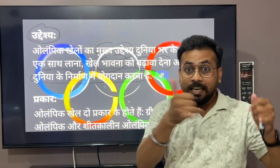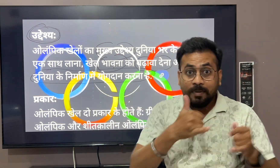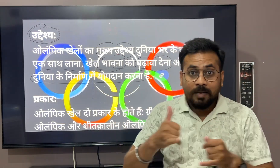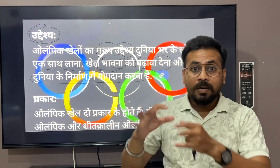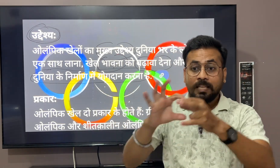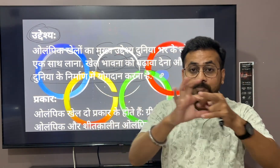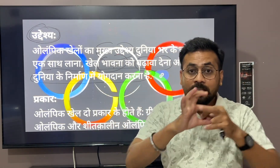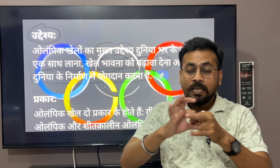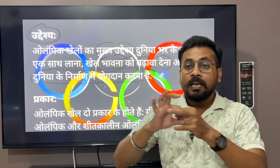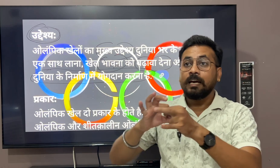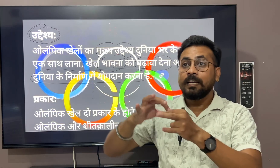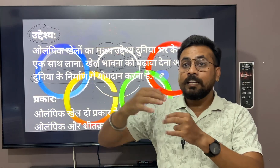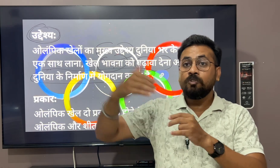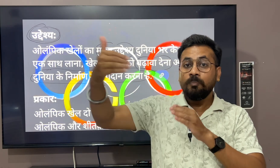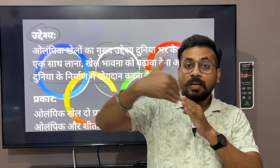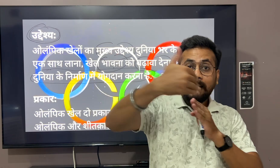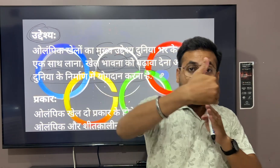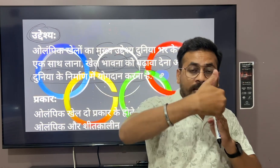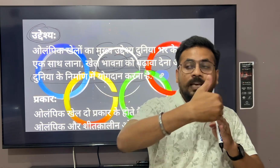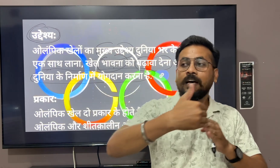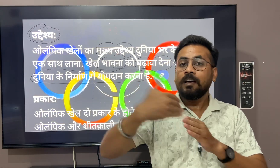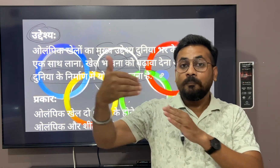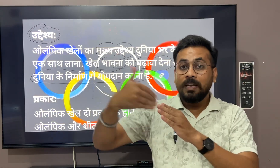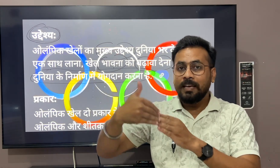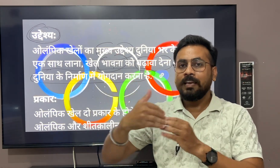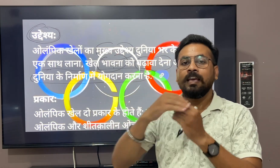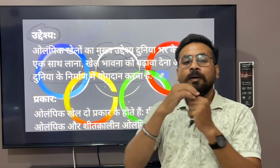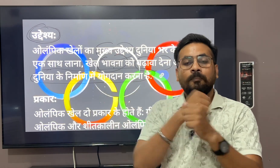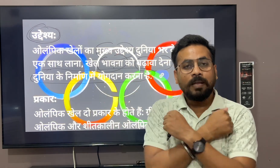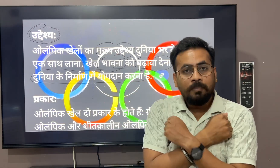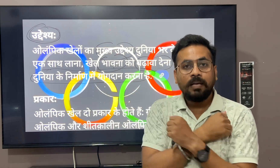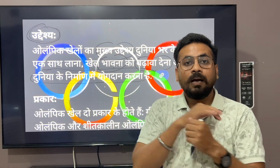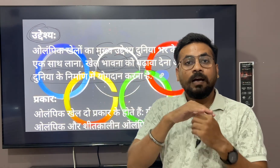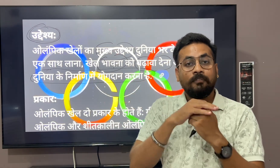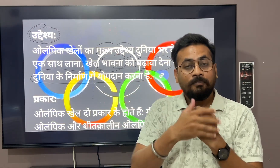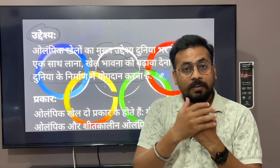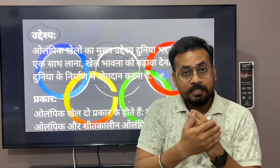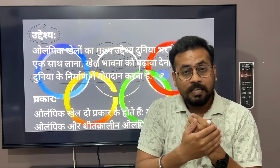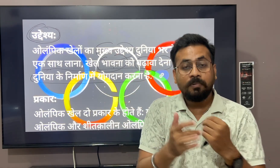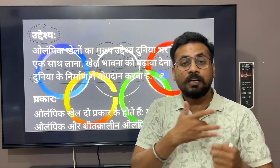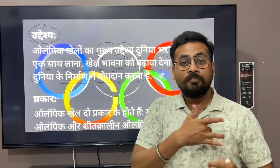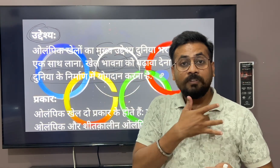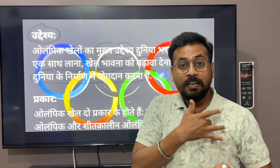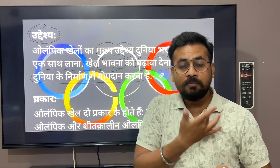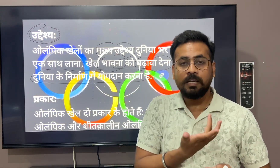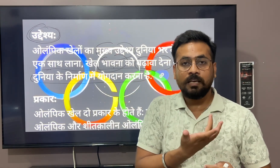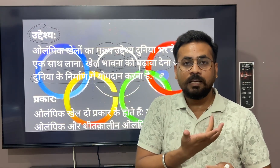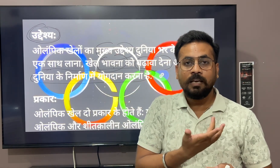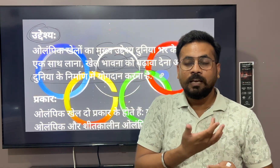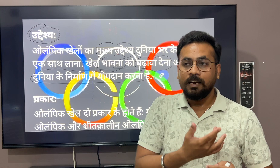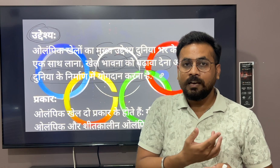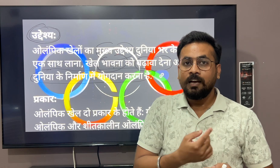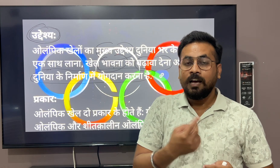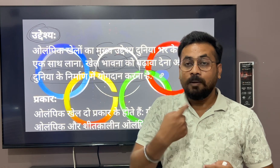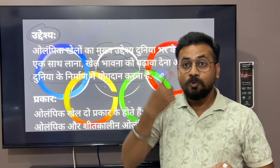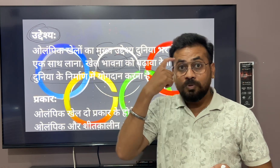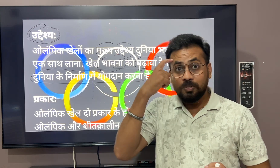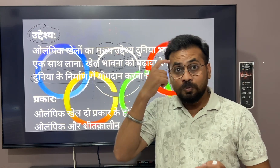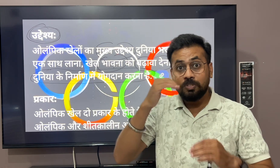के माध्यम से कनेक्टिंग में मिलेंगे, है ना, मिलेंगे, प्रेम बढ़ेगा, स्नेह बढ़ेगा, फीलिंग बढ़ेगी, है ना, आप दोनों की सोच